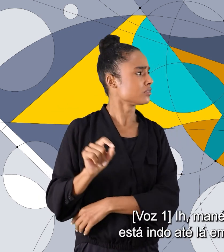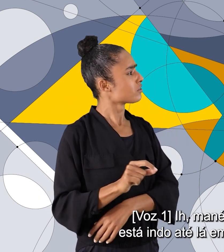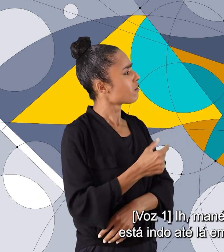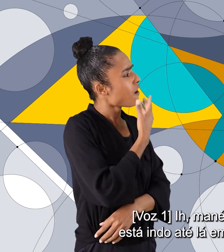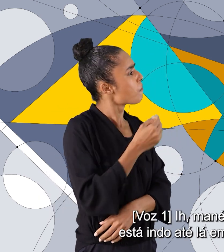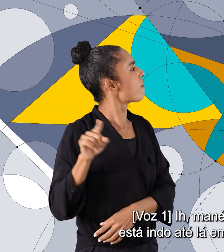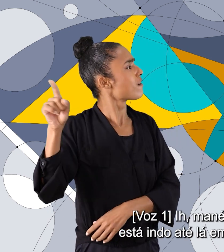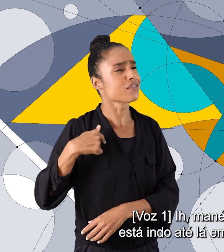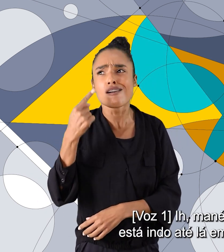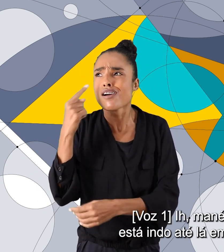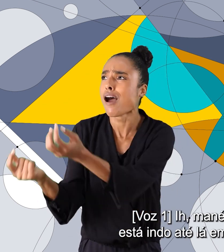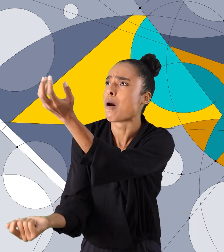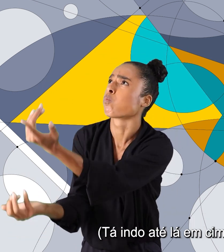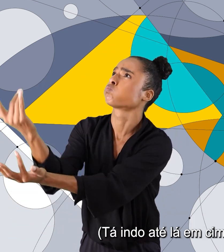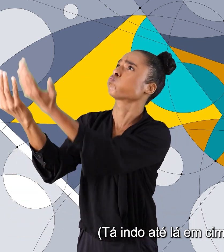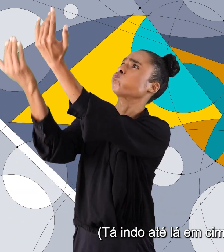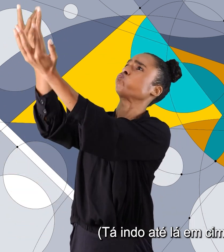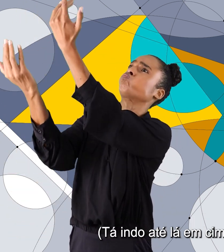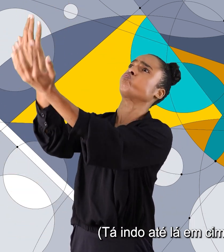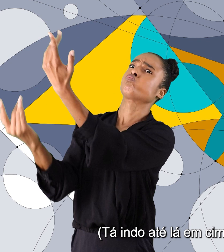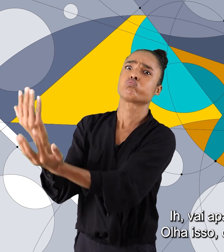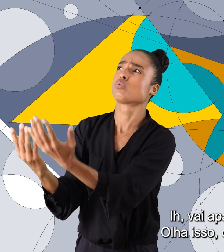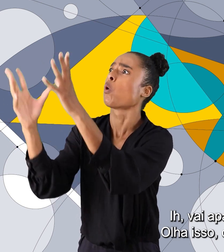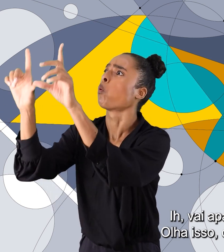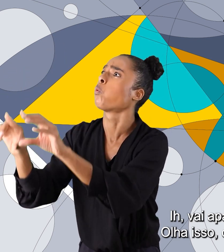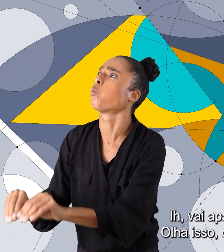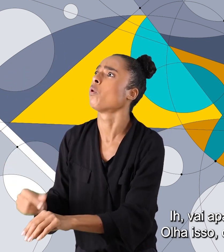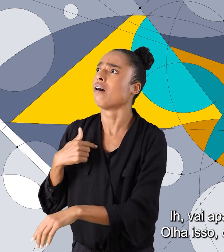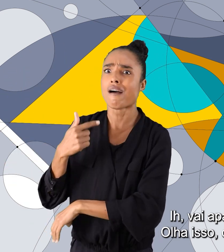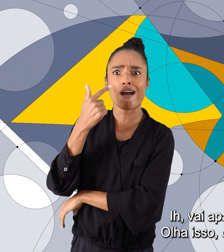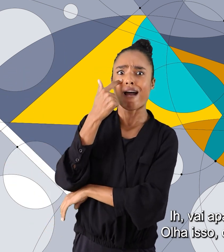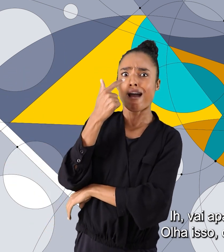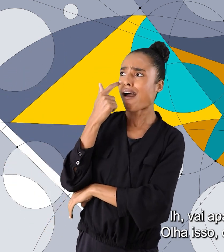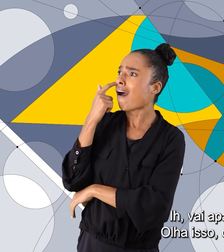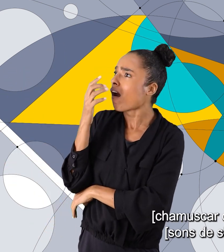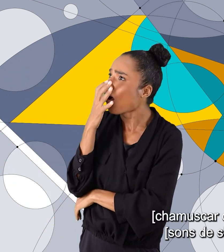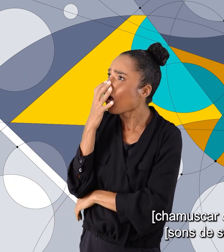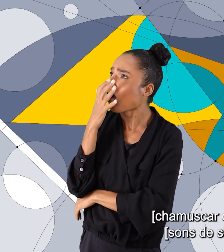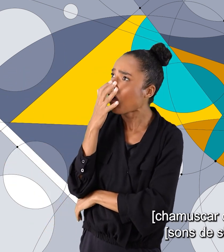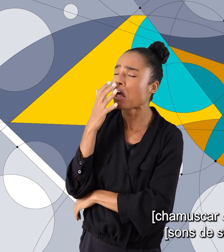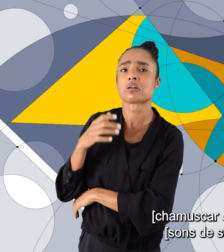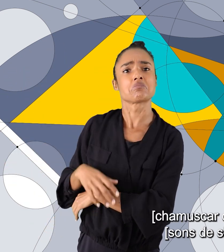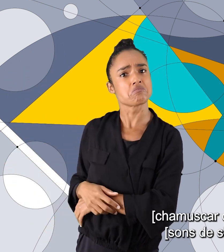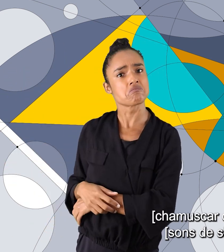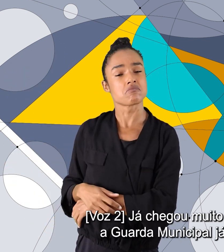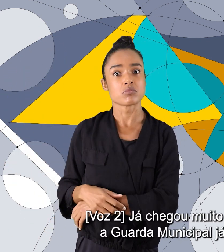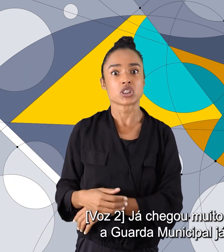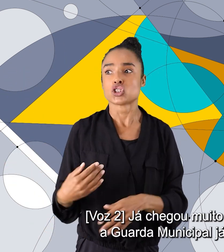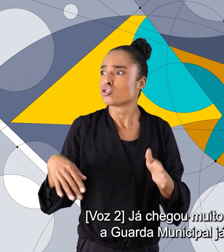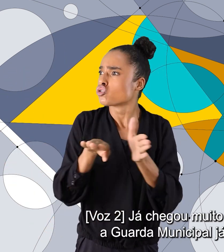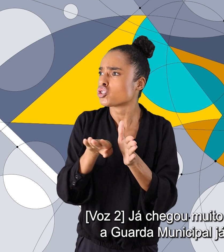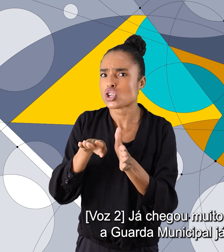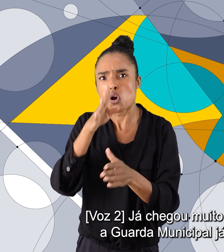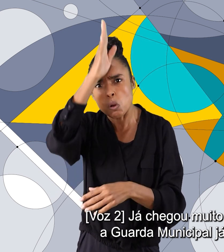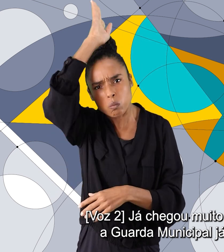Ih, mané, esse fogo tá indo até lá em cima, mané. Ih, vai apagar. Olha isso, cara. Já chegou muito